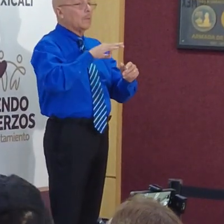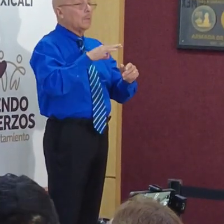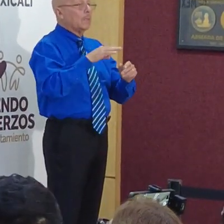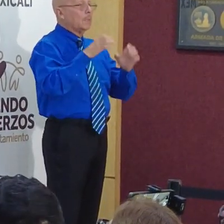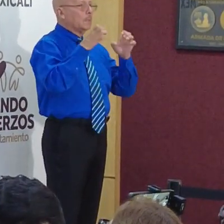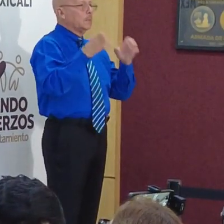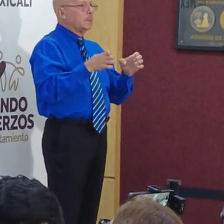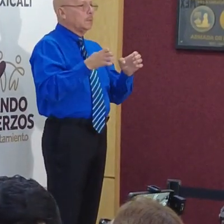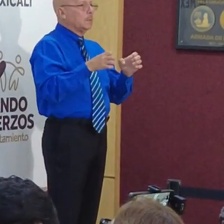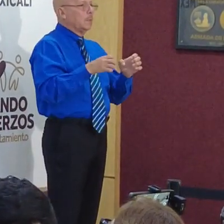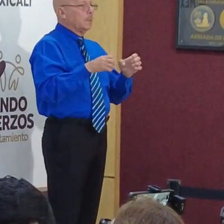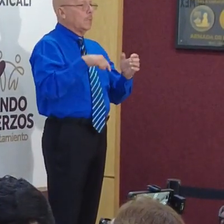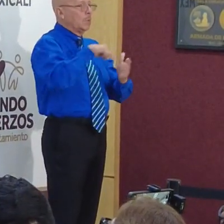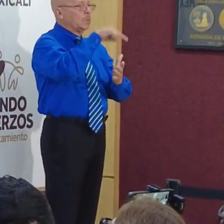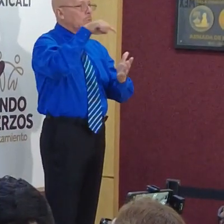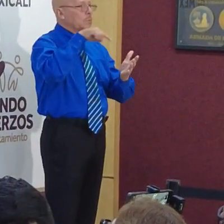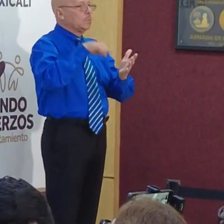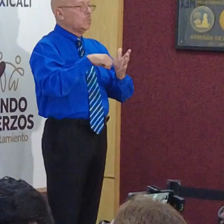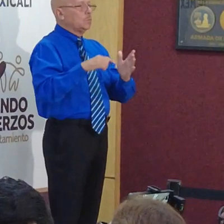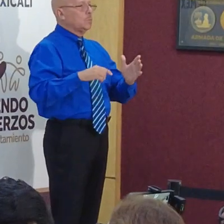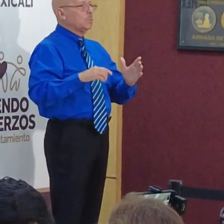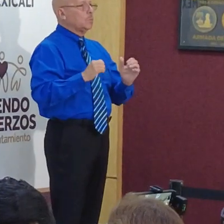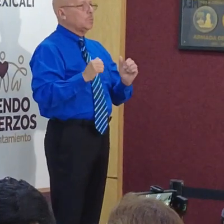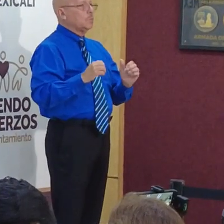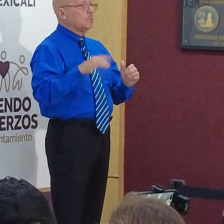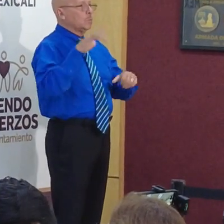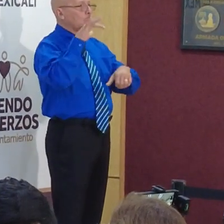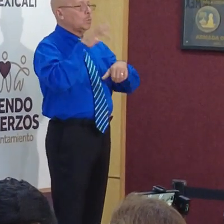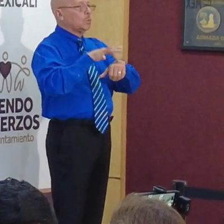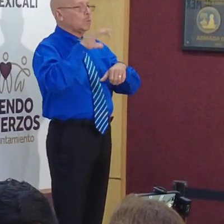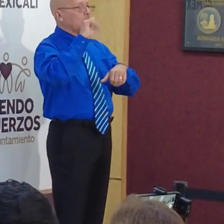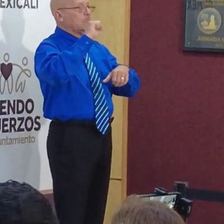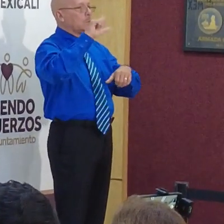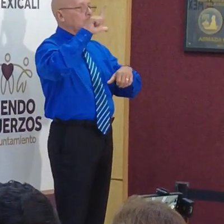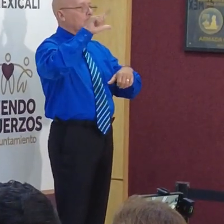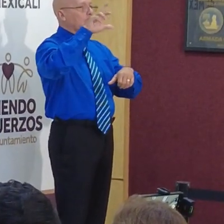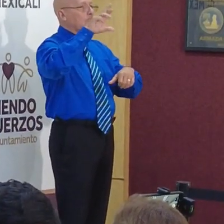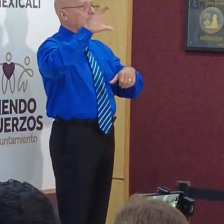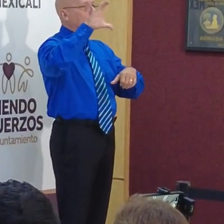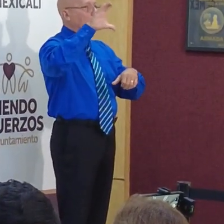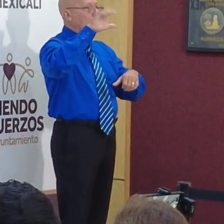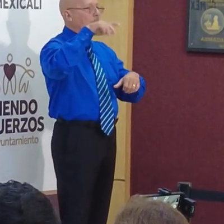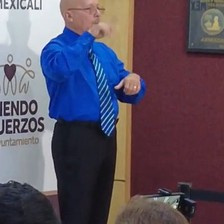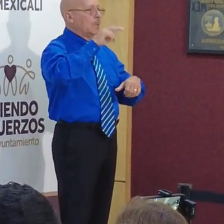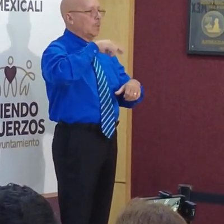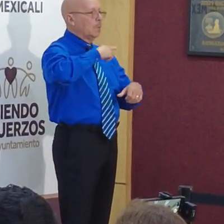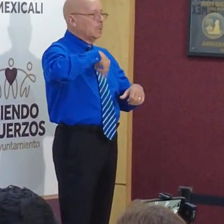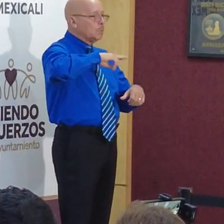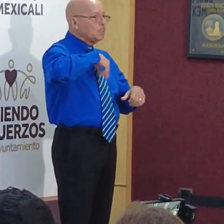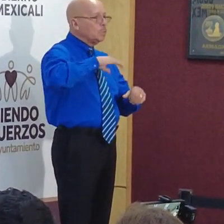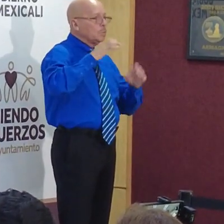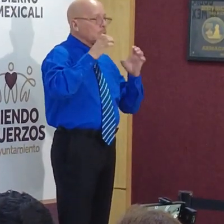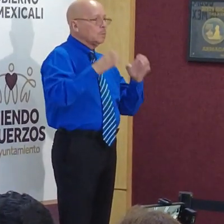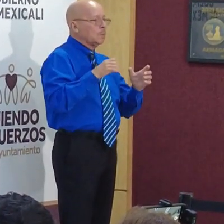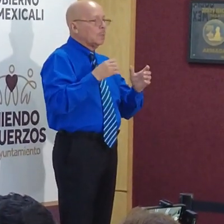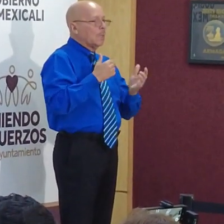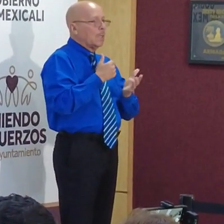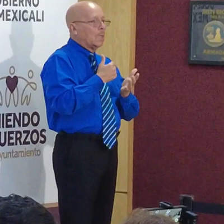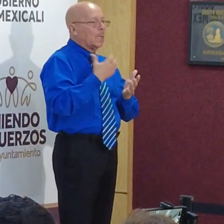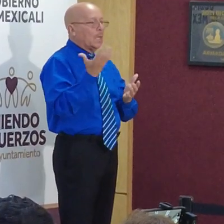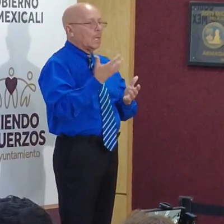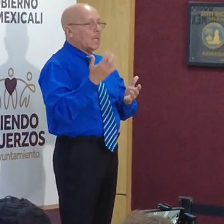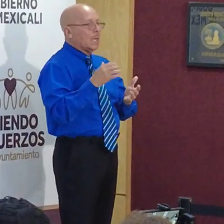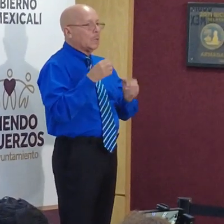área pertenece a San Luis Río Colorado, pero nosotros lo que estamos haciendo pues es dándole